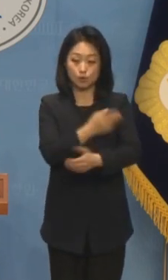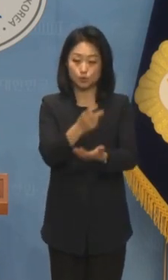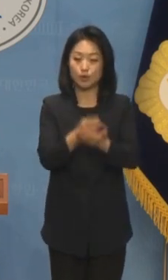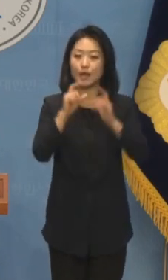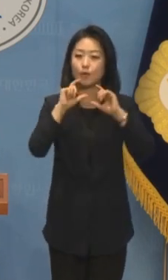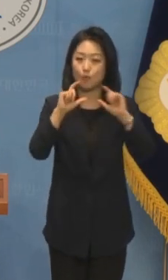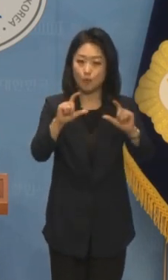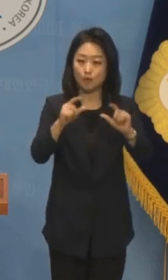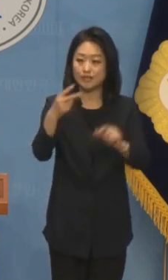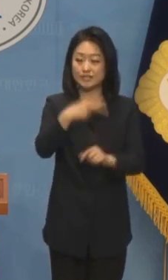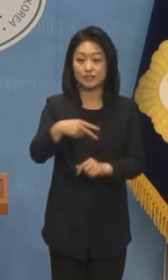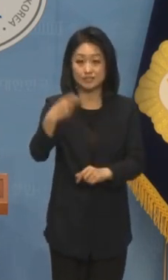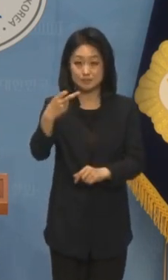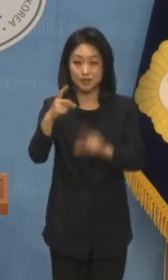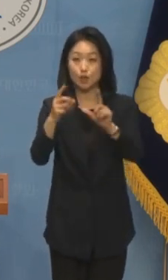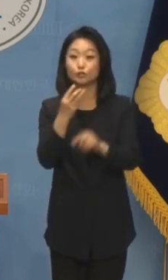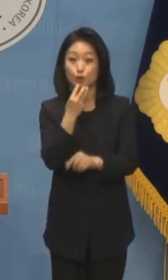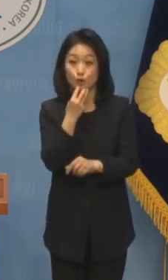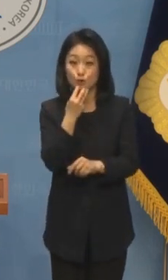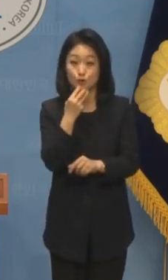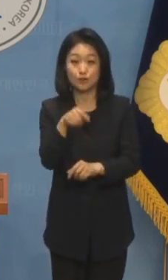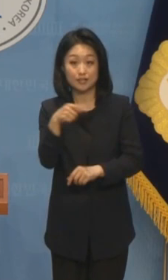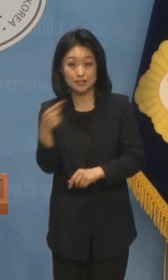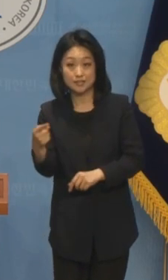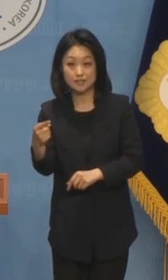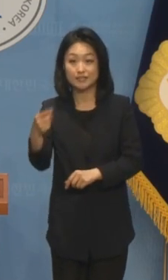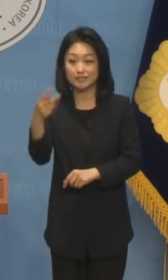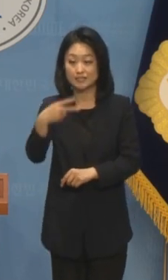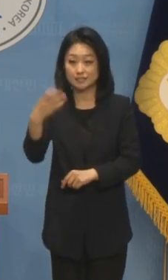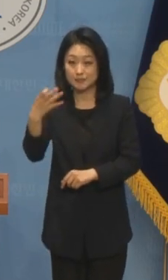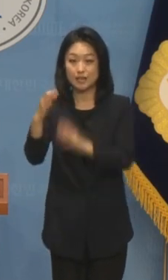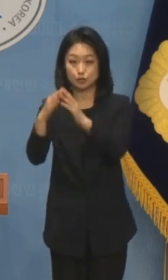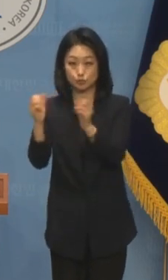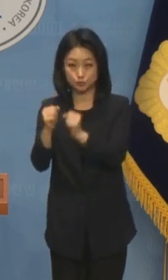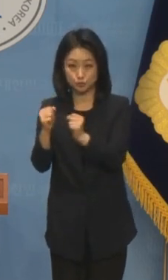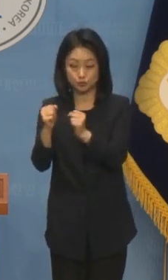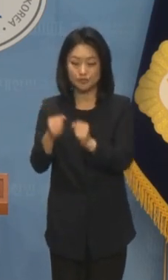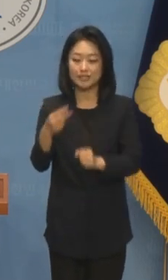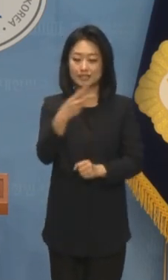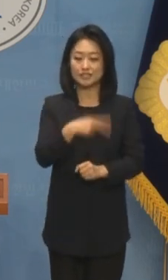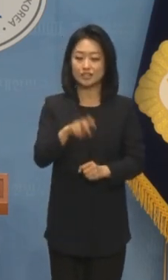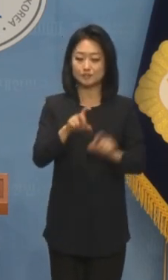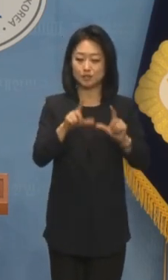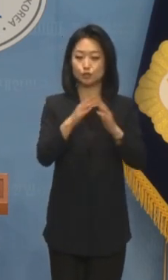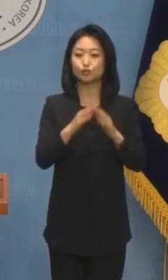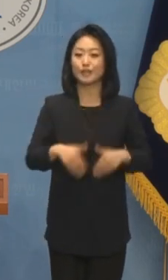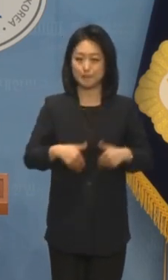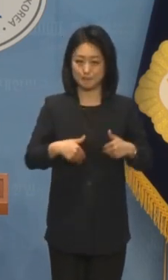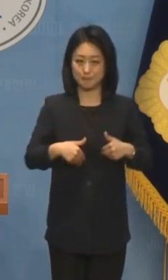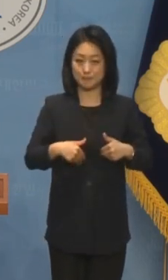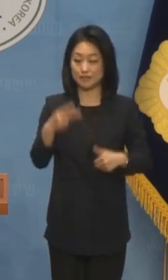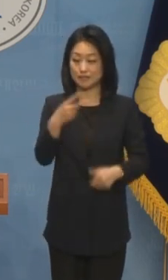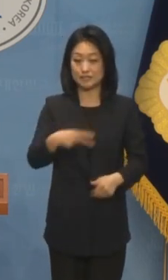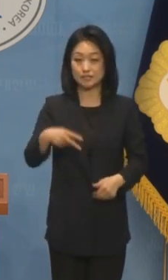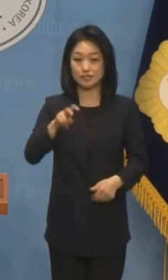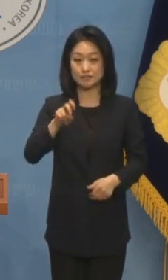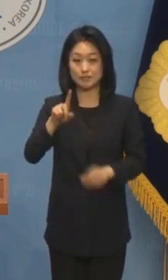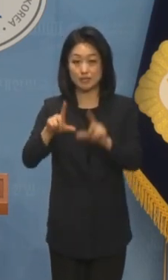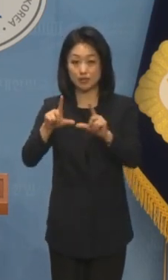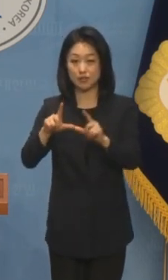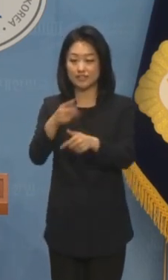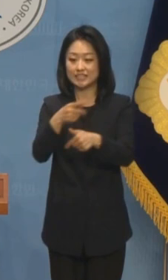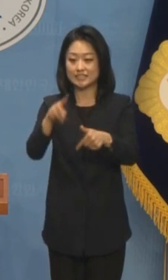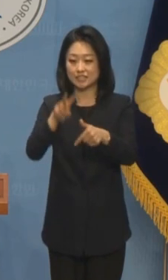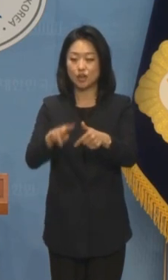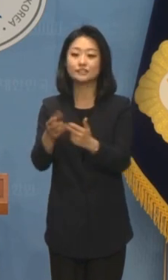이후 2012년 서울, 그리고 2014년 전북, 2020년 충남, 2021년